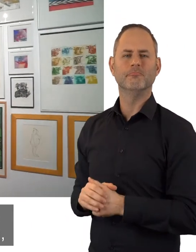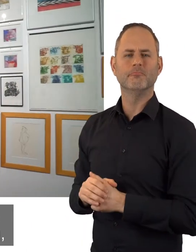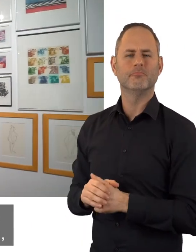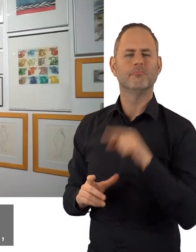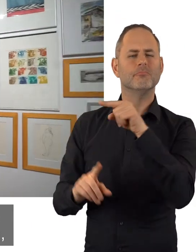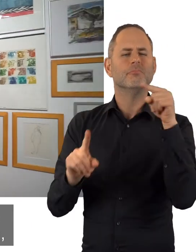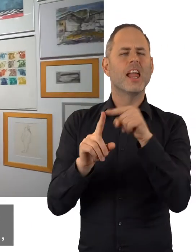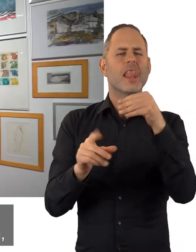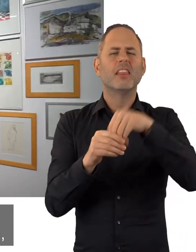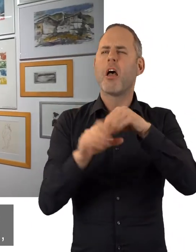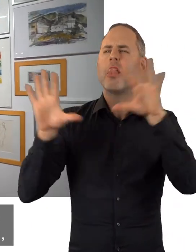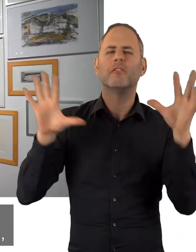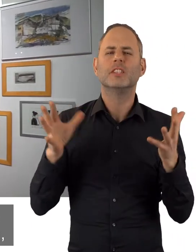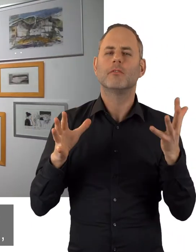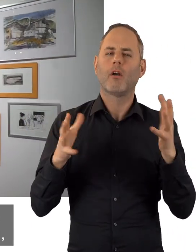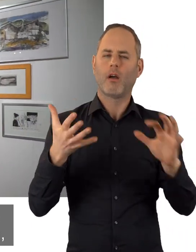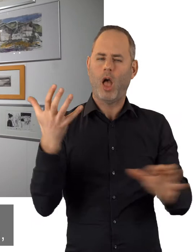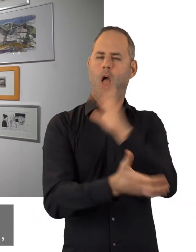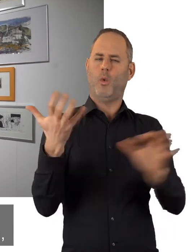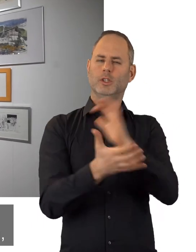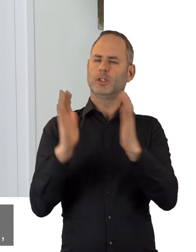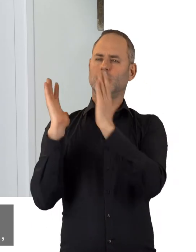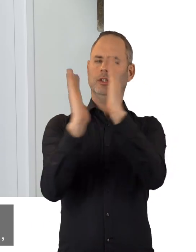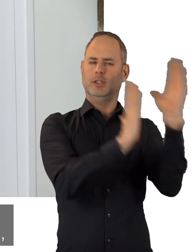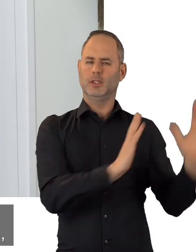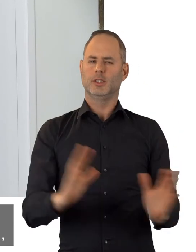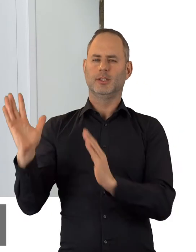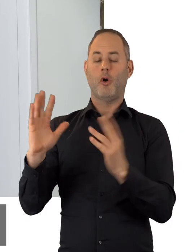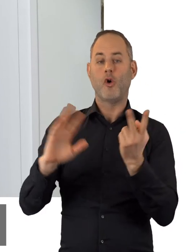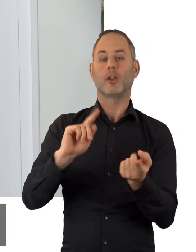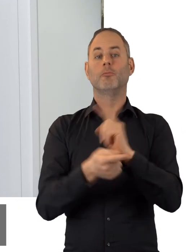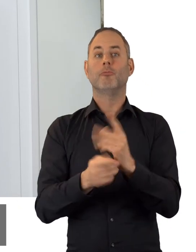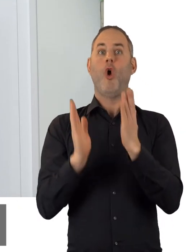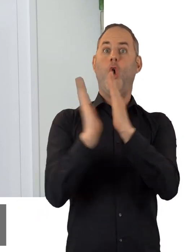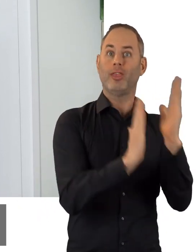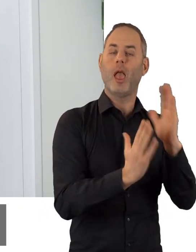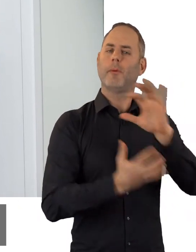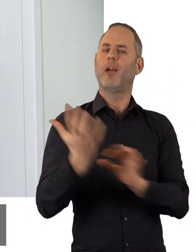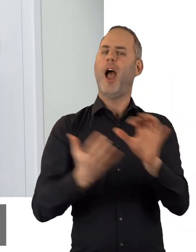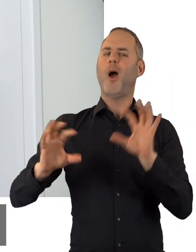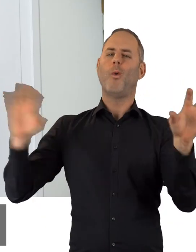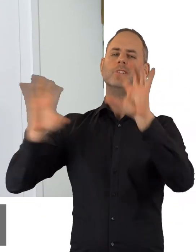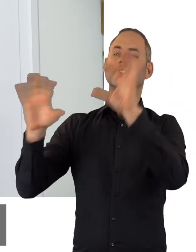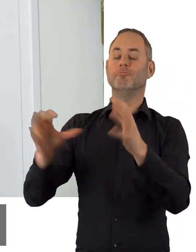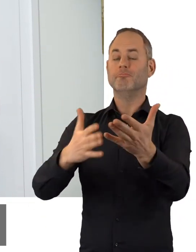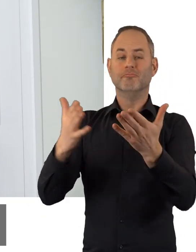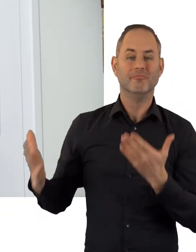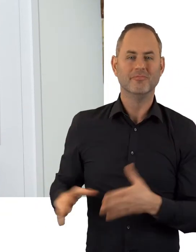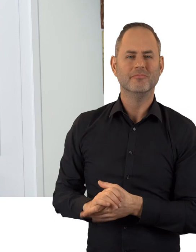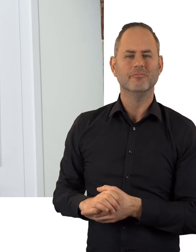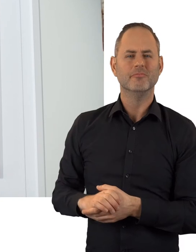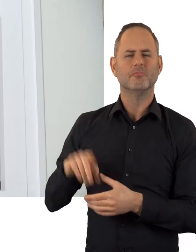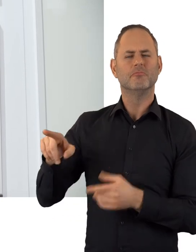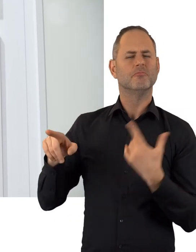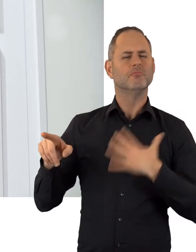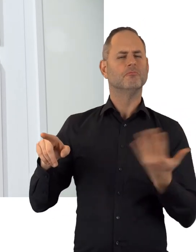Zentraler Inhalt ist eben eine chaotische Ordnung oder wenn sie wollen ein ordentliches Chaos. Was wir